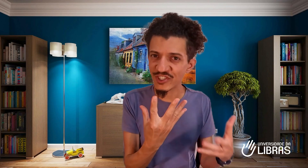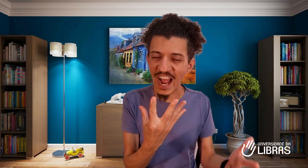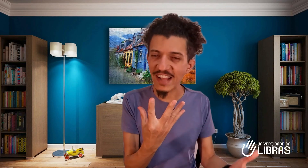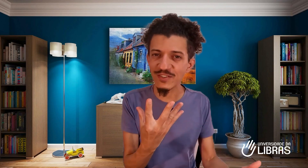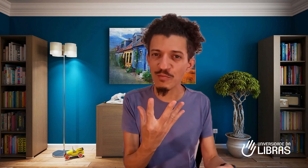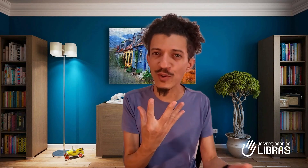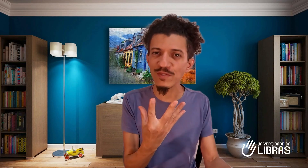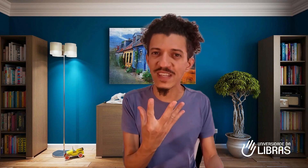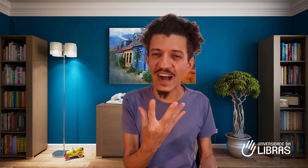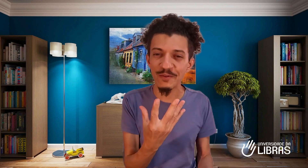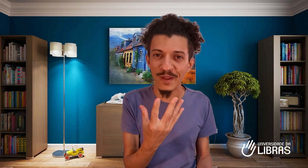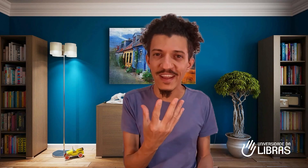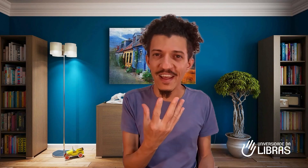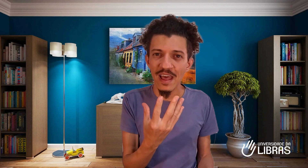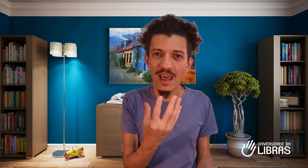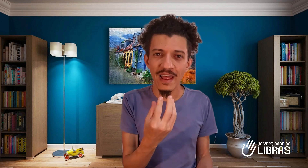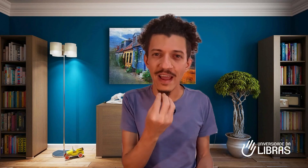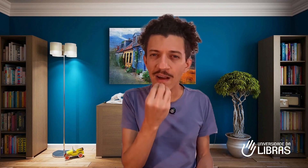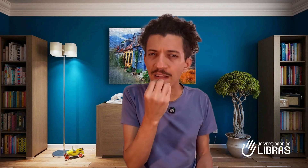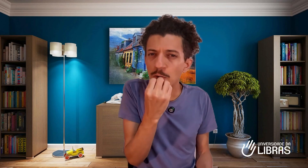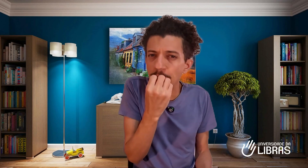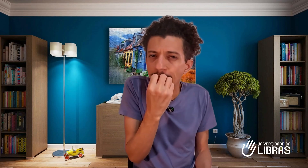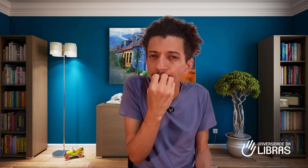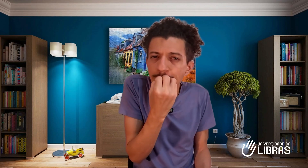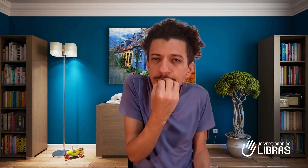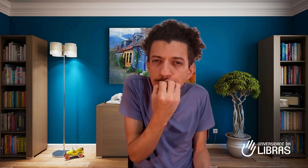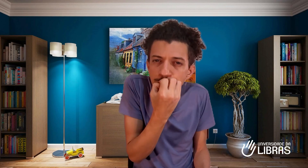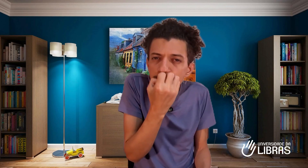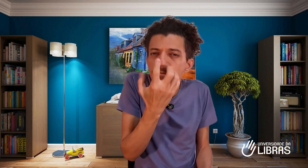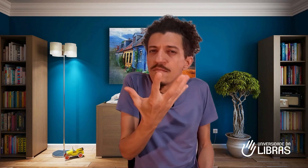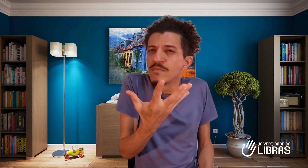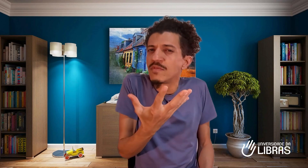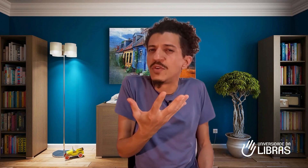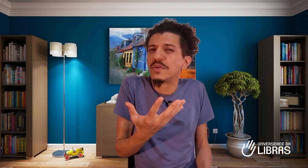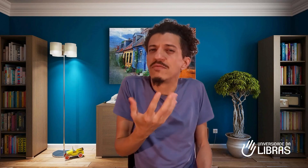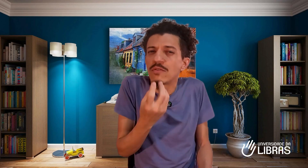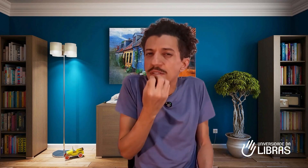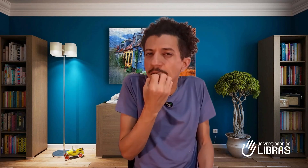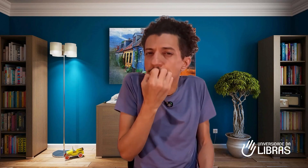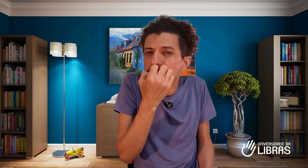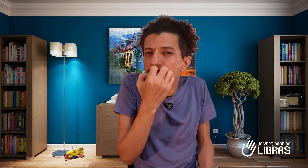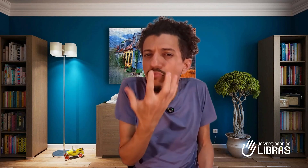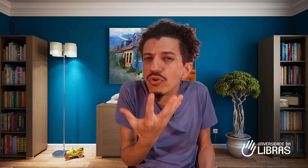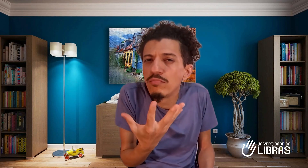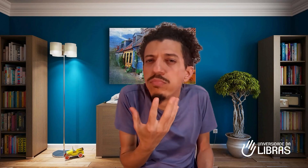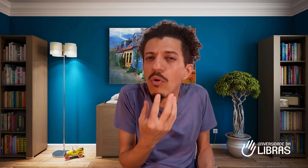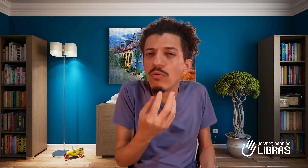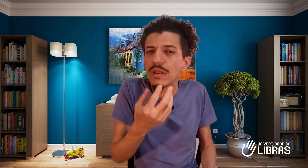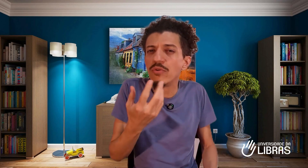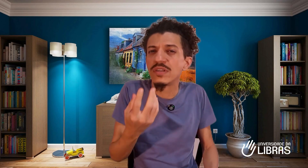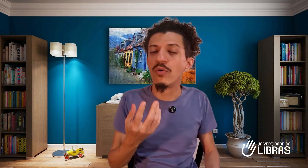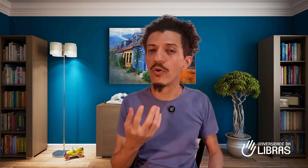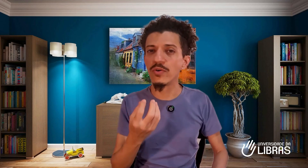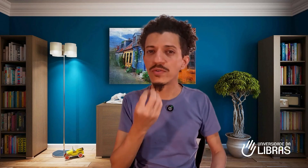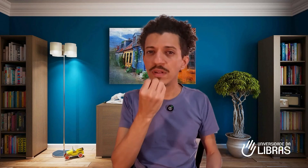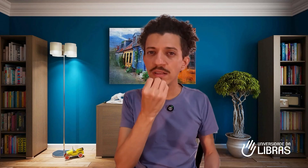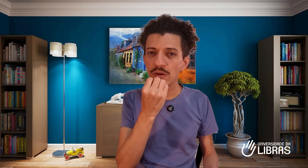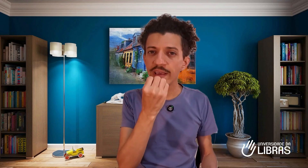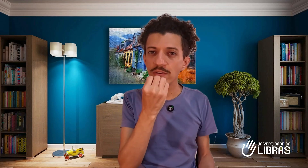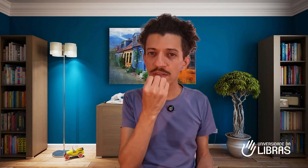gesto muito usado na culinária, né, que você, tipo assim, o negócio tá muito bom, tá muito saboroso, né, só que aí o sinal de